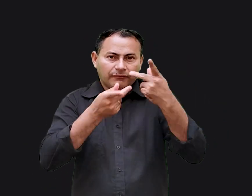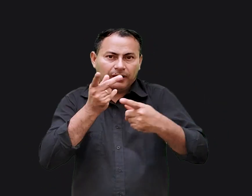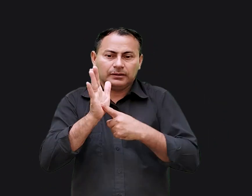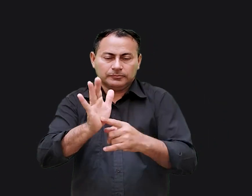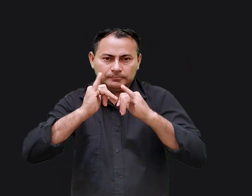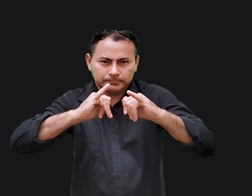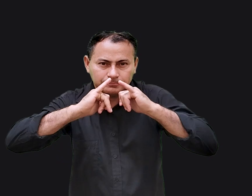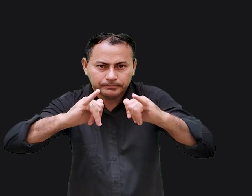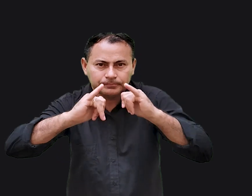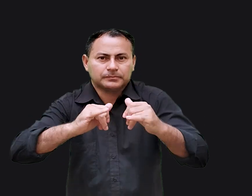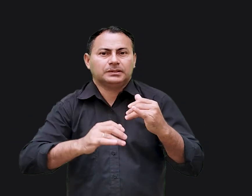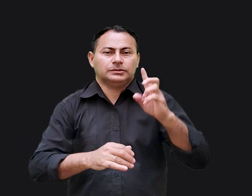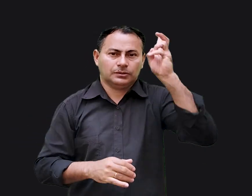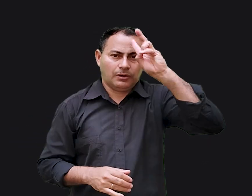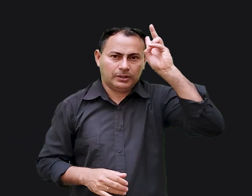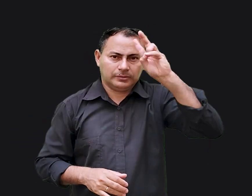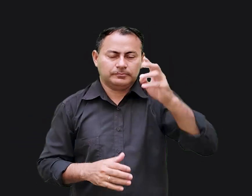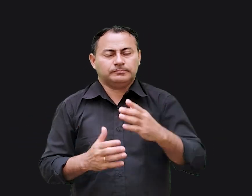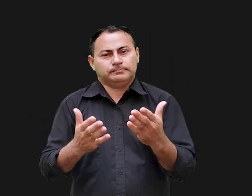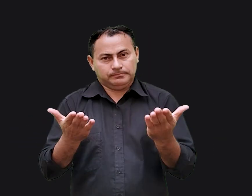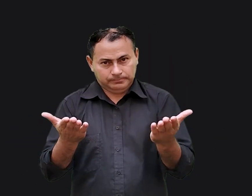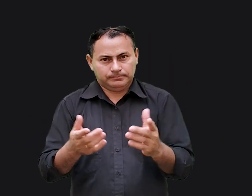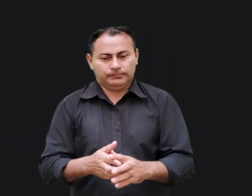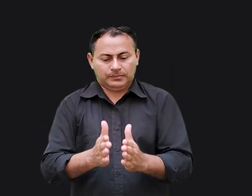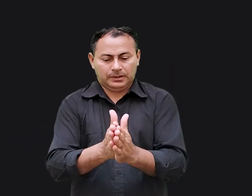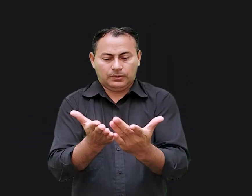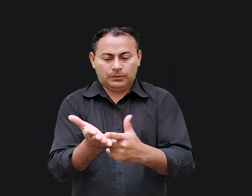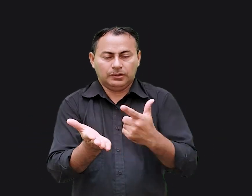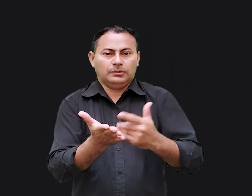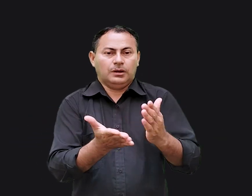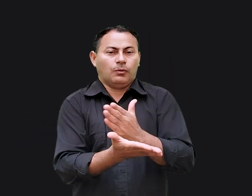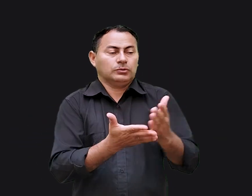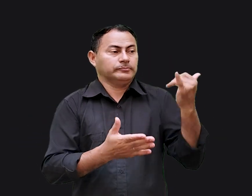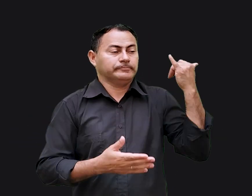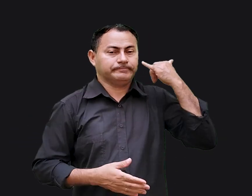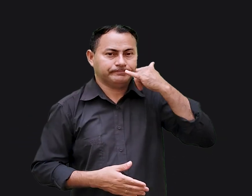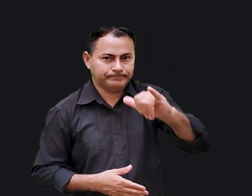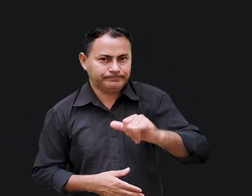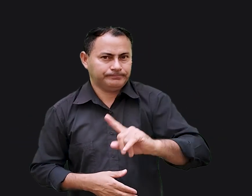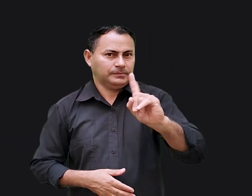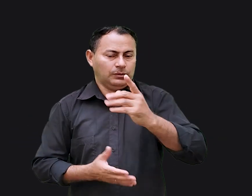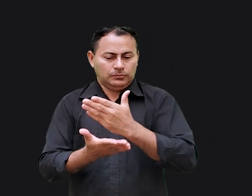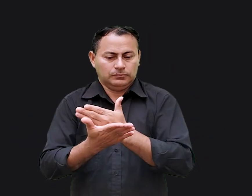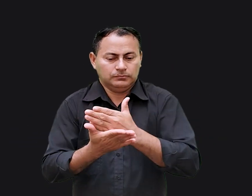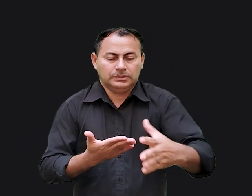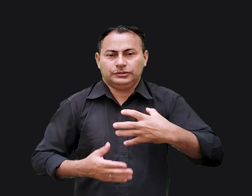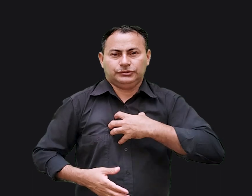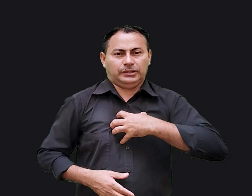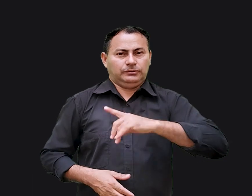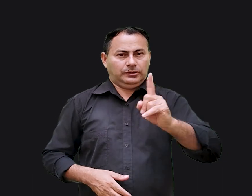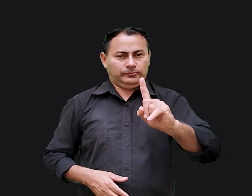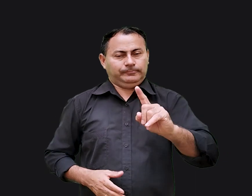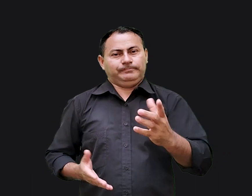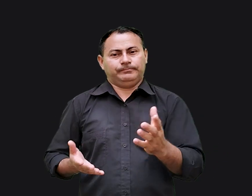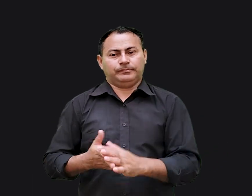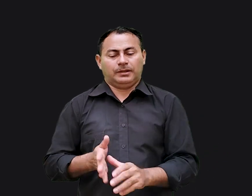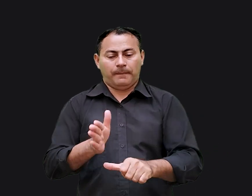essas informações históricas. No entanto, os livros de alguns profetas não começam dessa maneira. Os